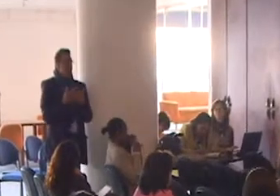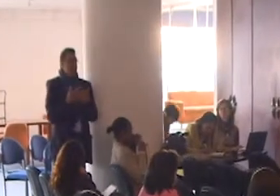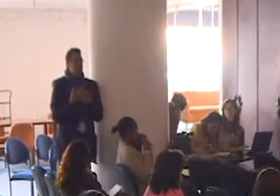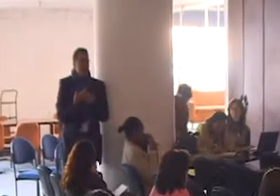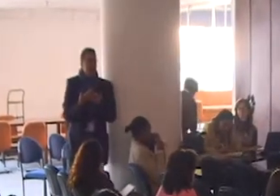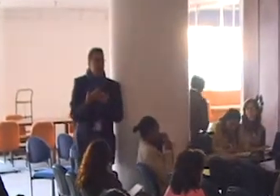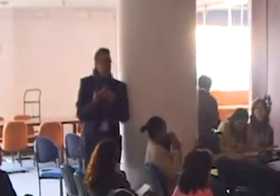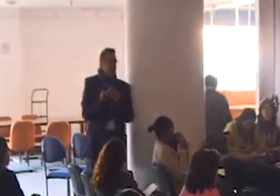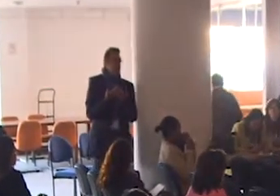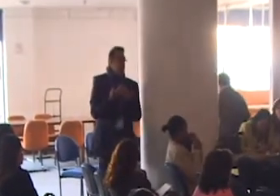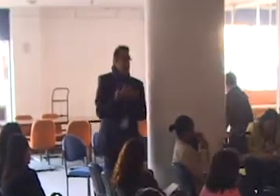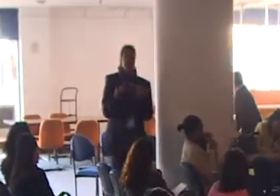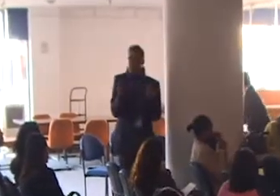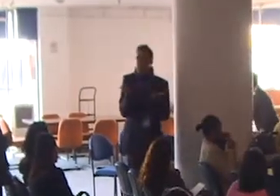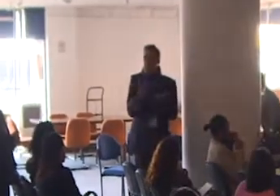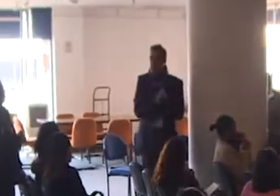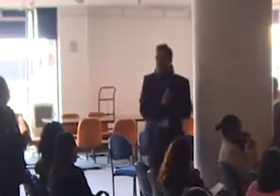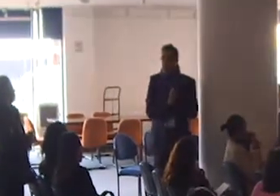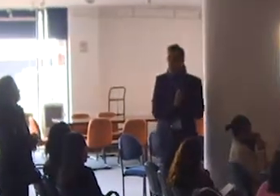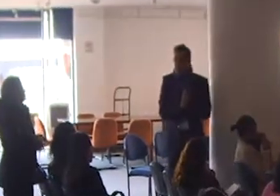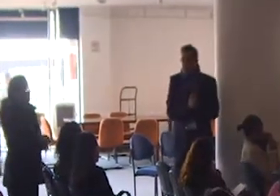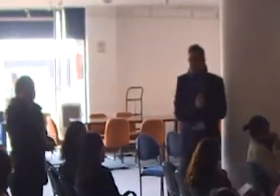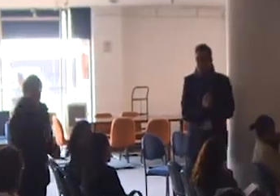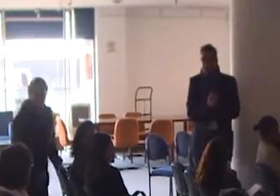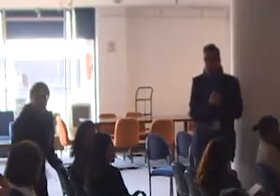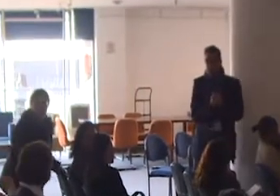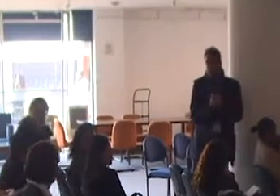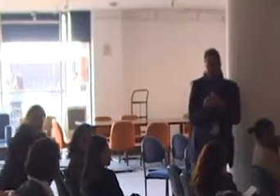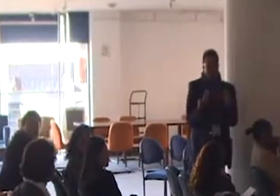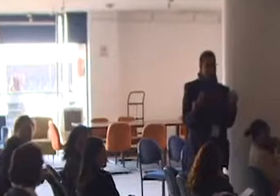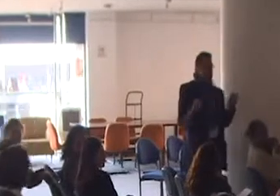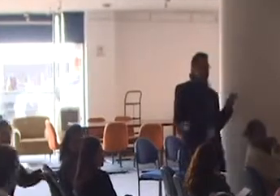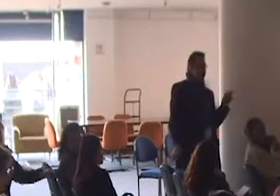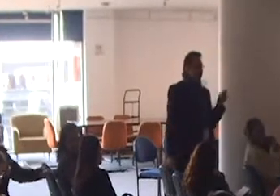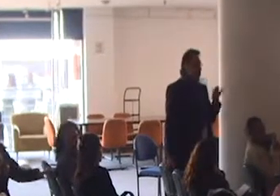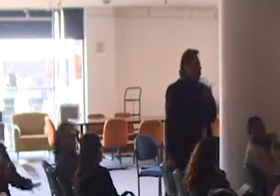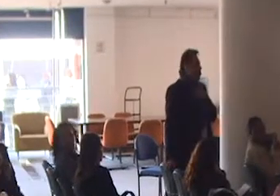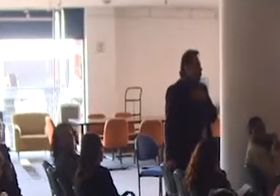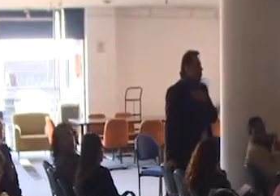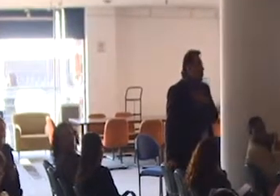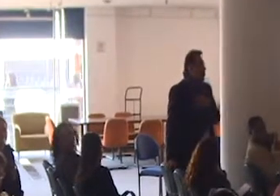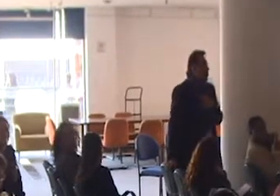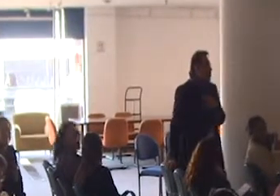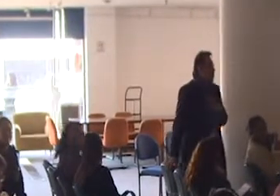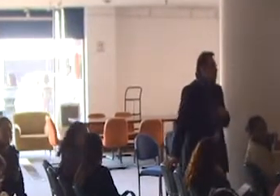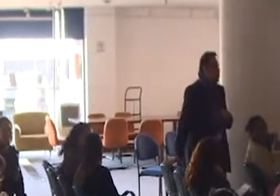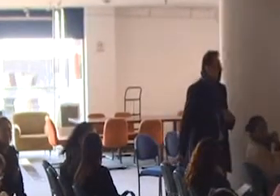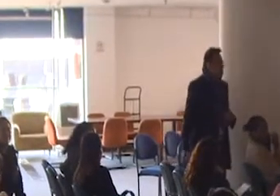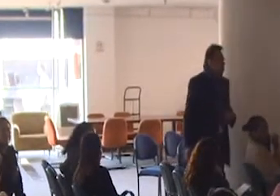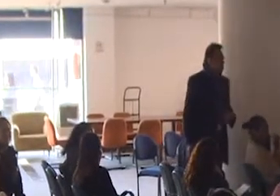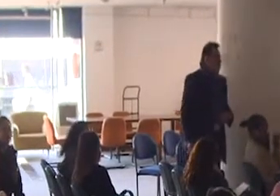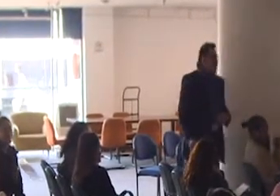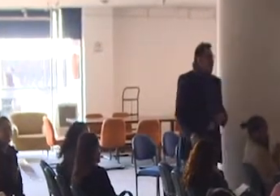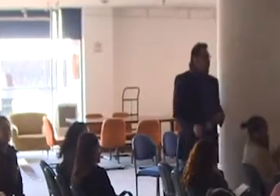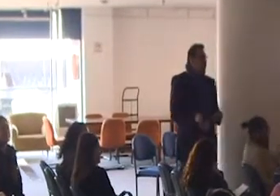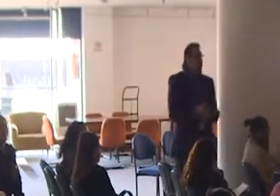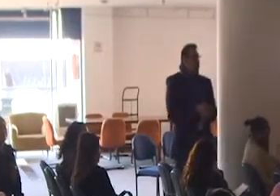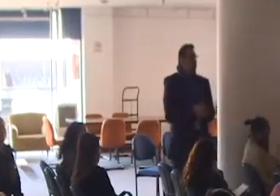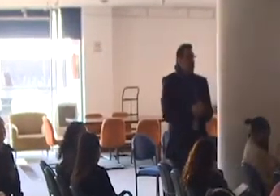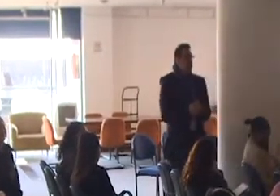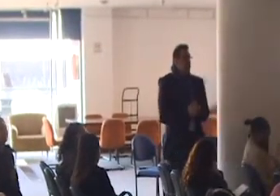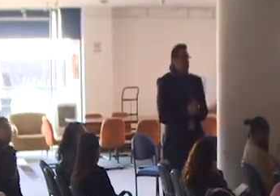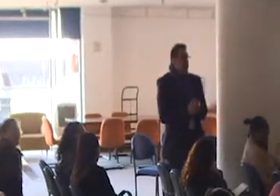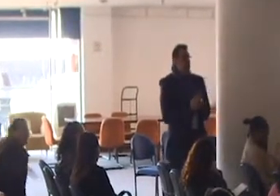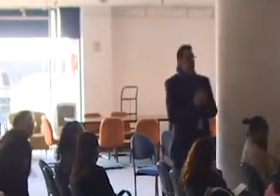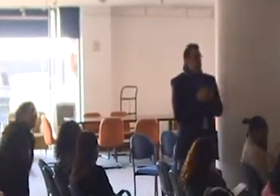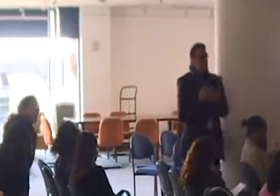ampliación. Yo sí quisiera hacerle una pregunta a la doctora Zoraida, porque primero pues le agradezco mucho que haya aceptado nuestra invitación.